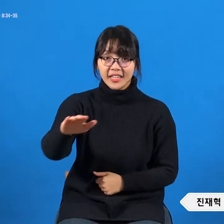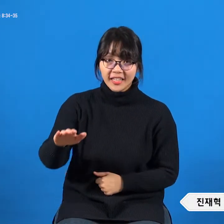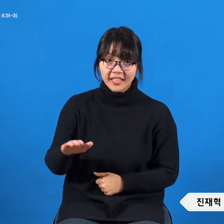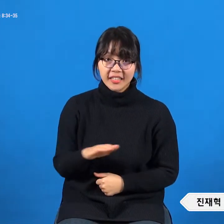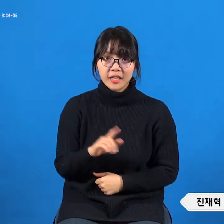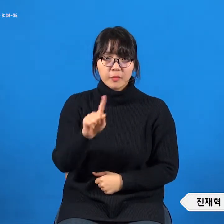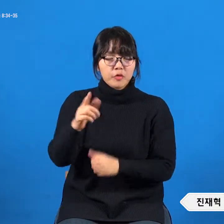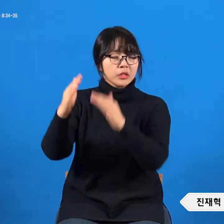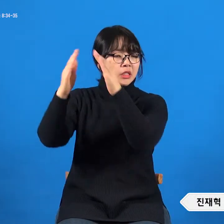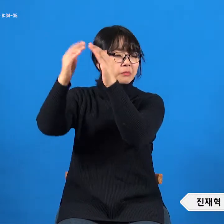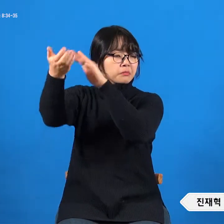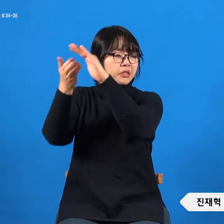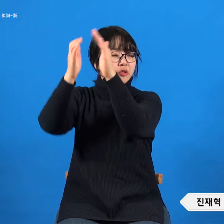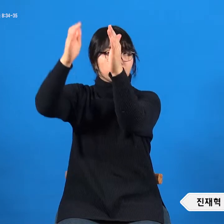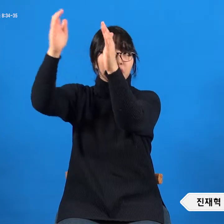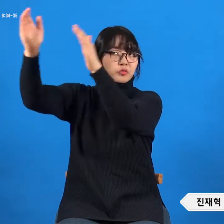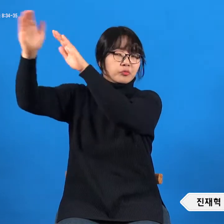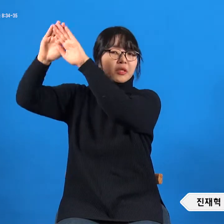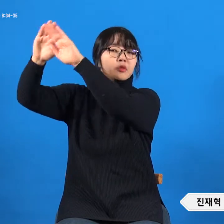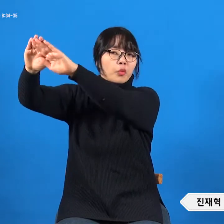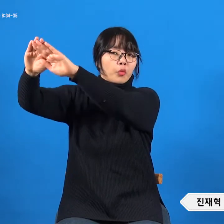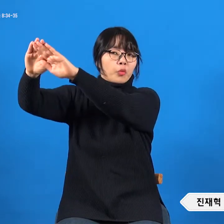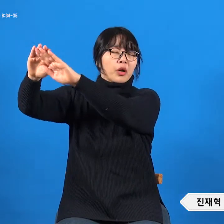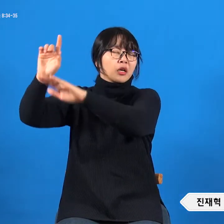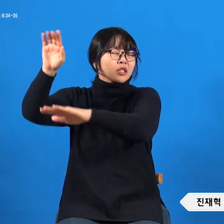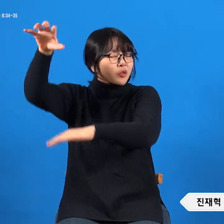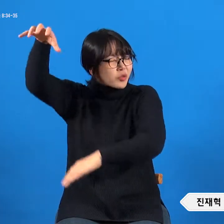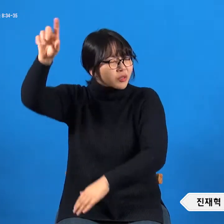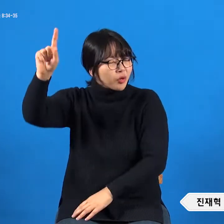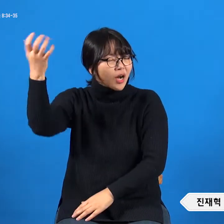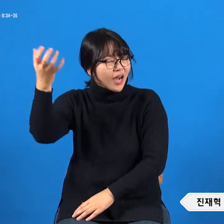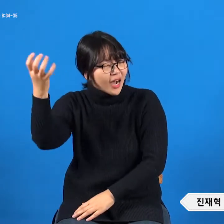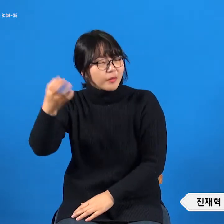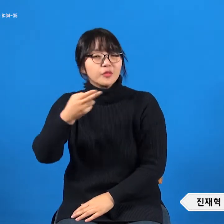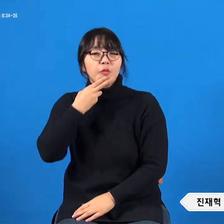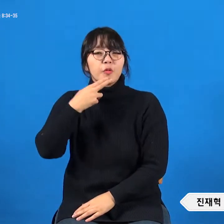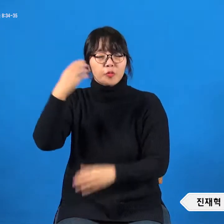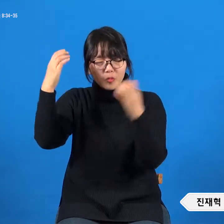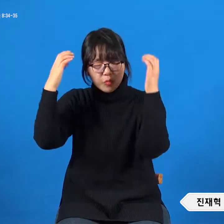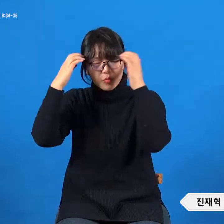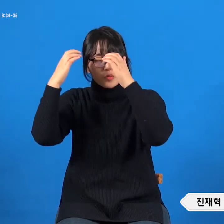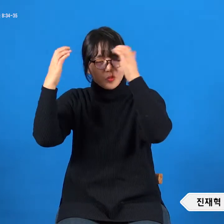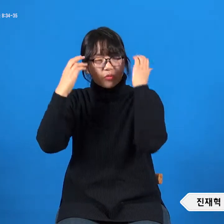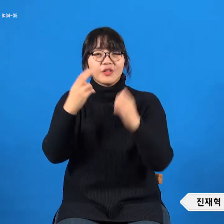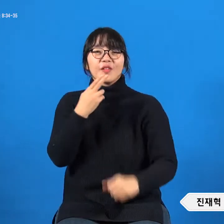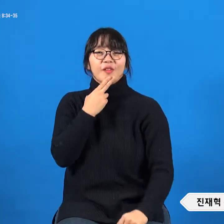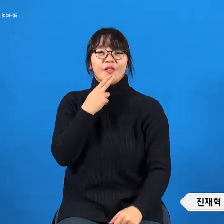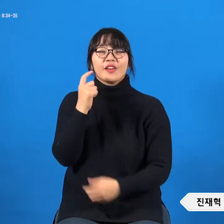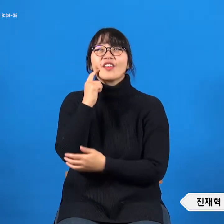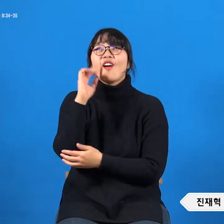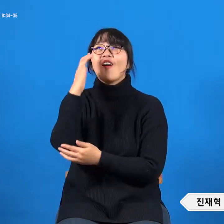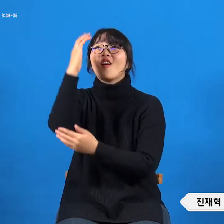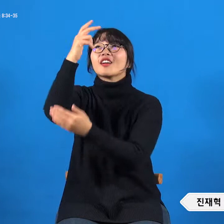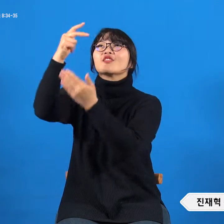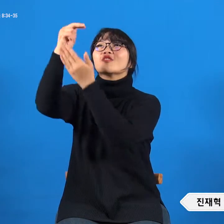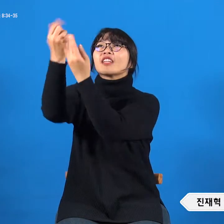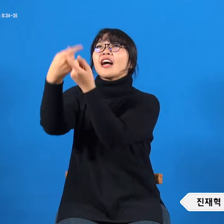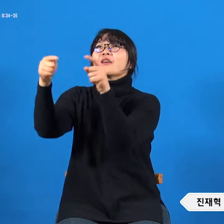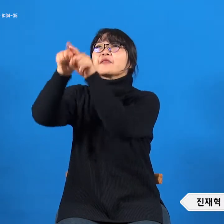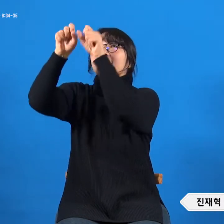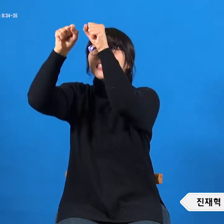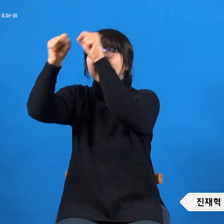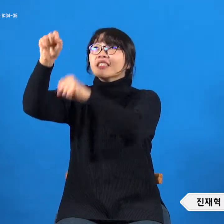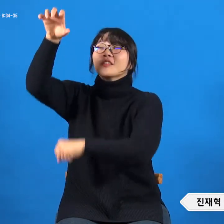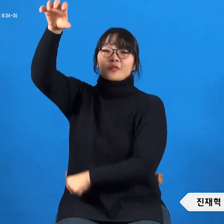맨션을 준비하시고 더 큰 집, 더 이상 아픔도 슬픔도 고통도 없는 그곳에 영광의 주님과 함께 있는